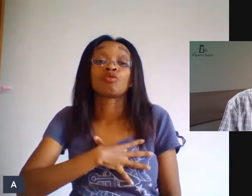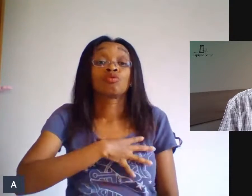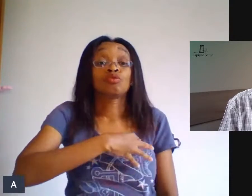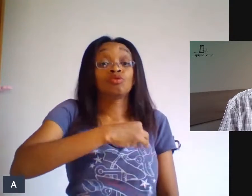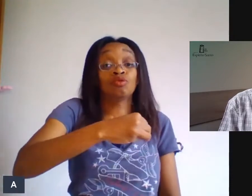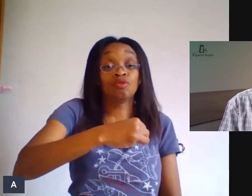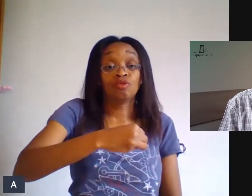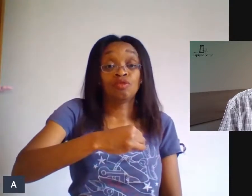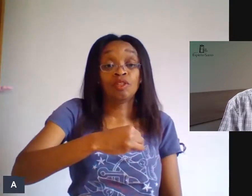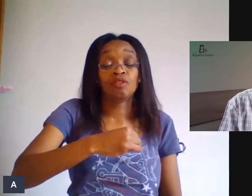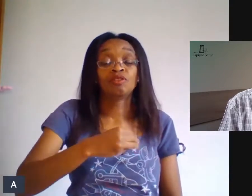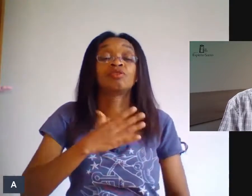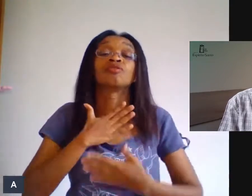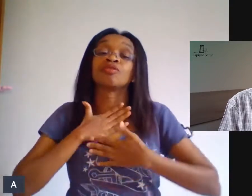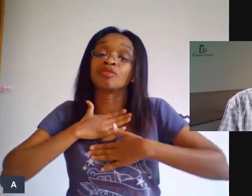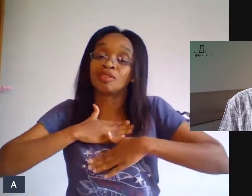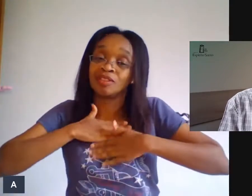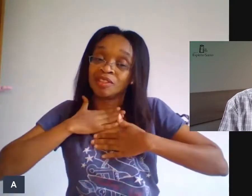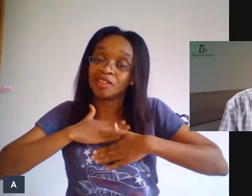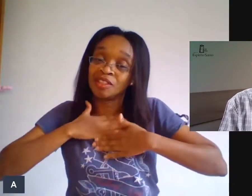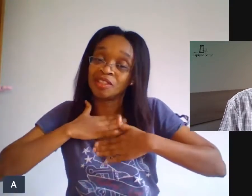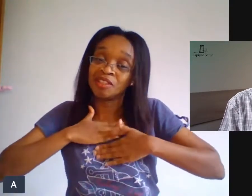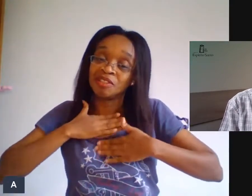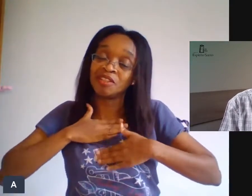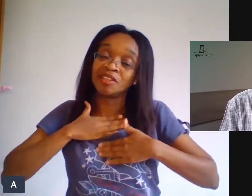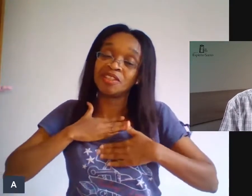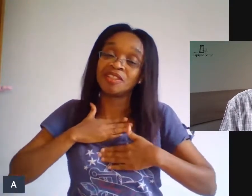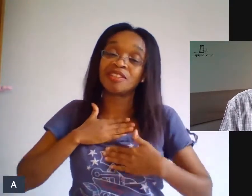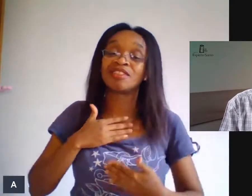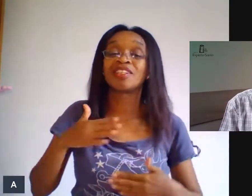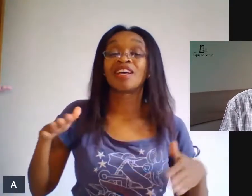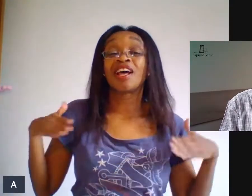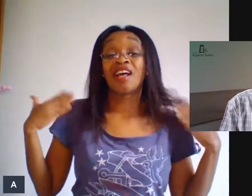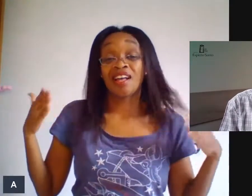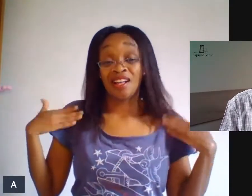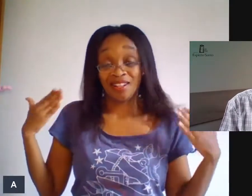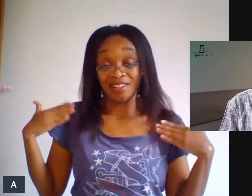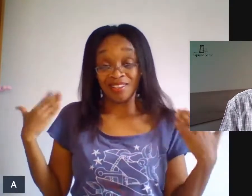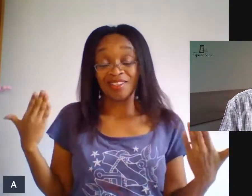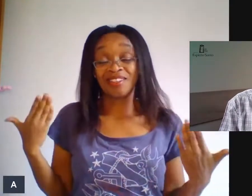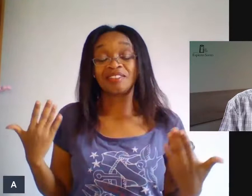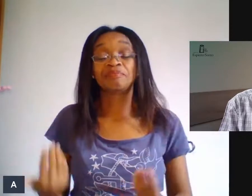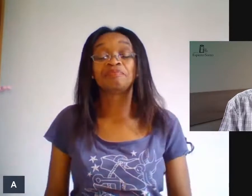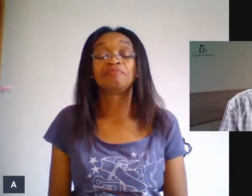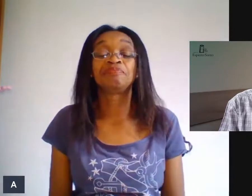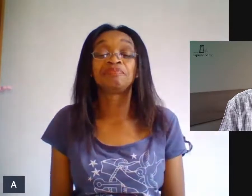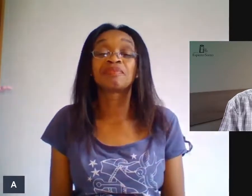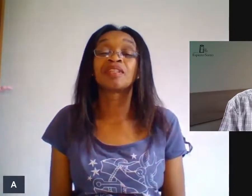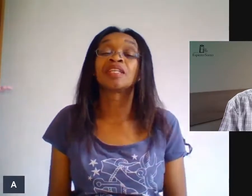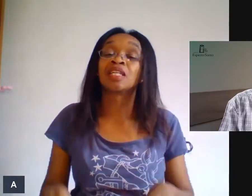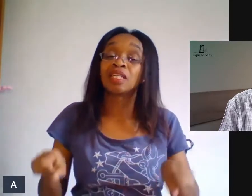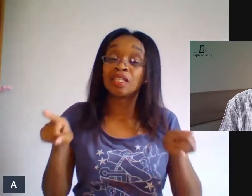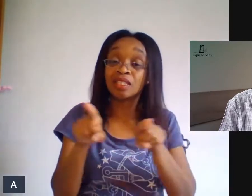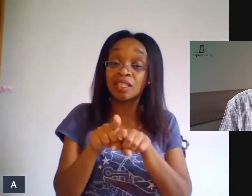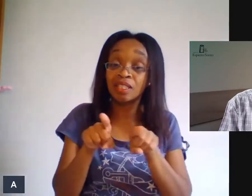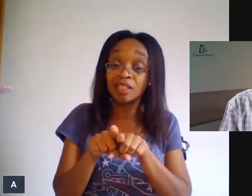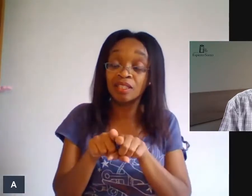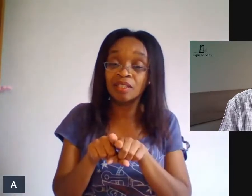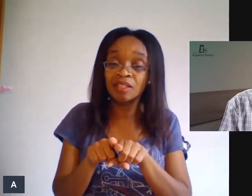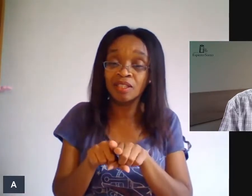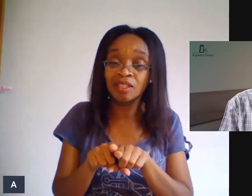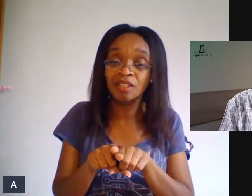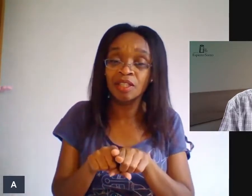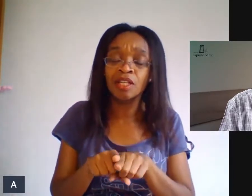pessoal. Isso daqui vem de encontro também o que nós acabamos de dizer. Enquanto eu